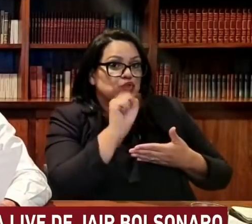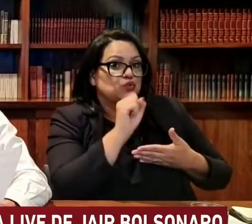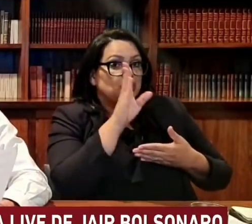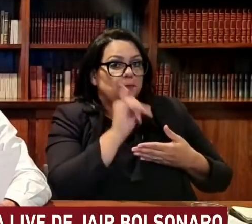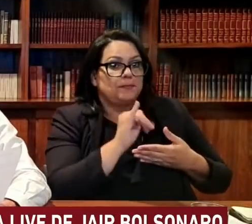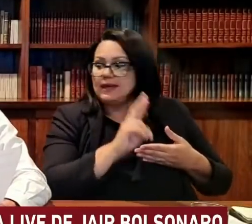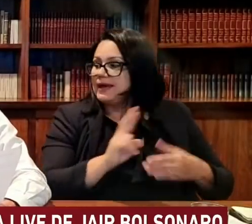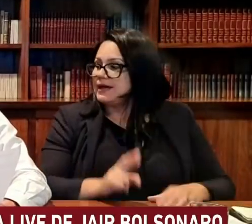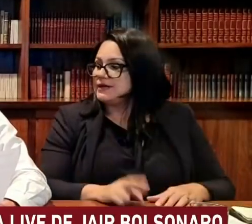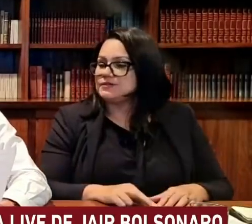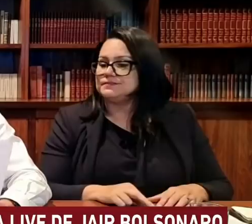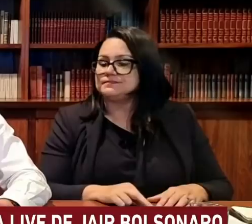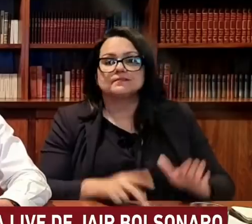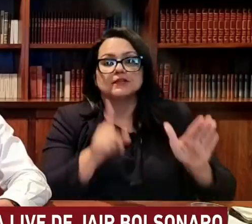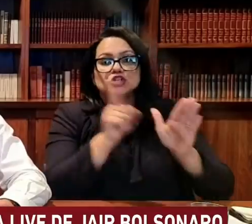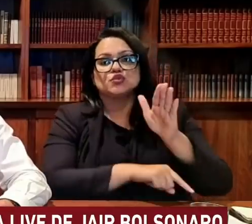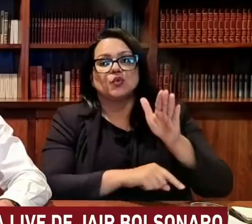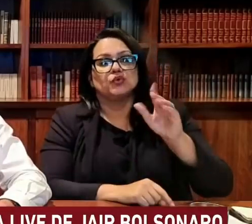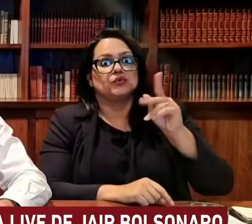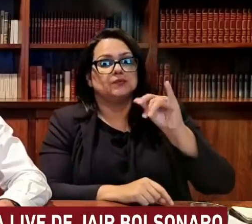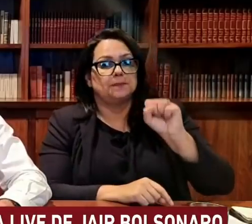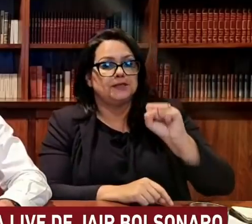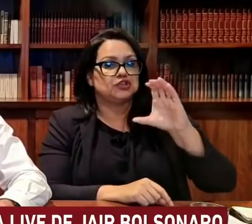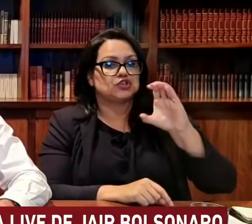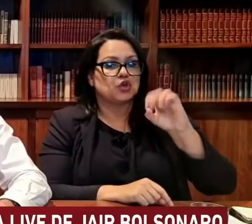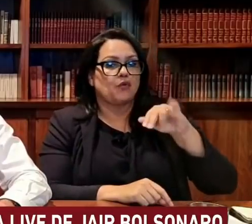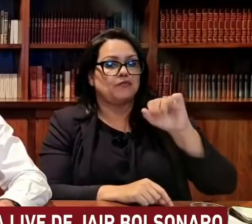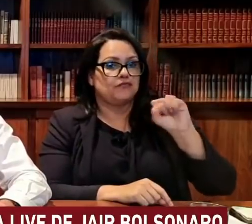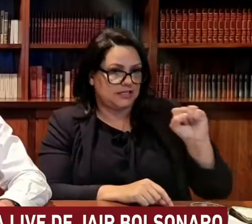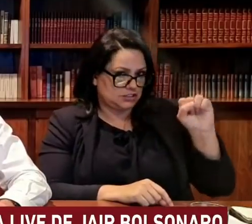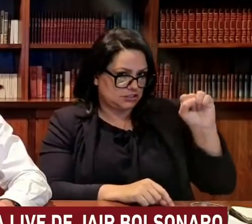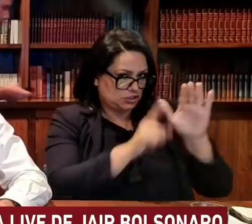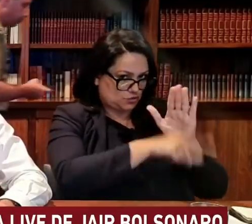reais. O desconto do PIS/COFINS vem para o diesel, o GLP,